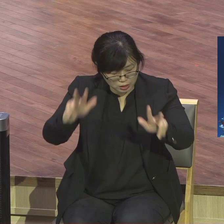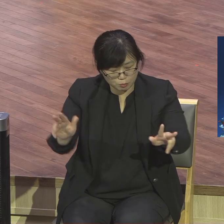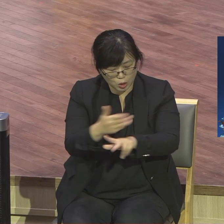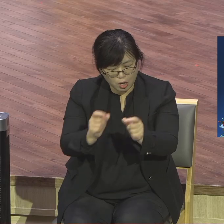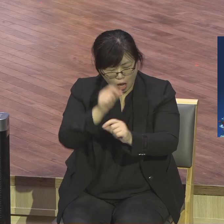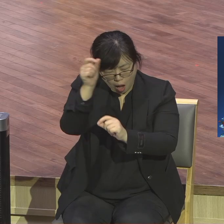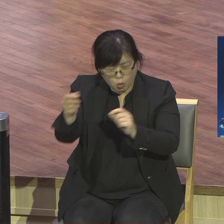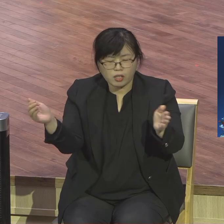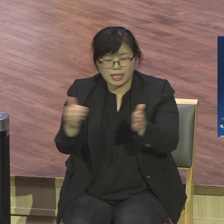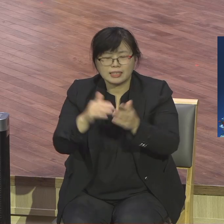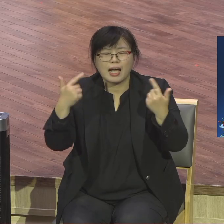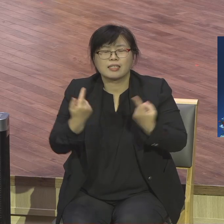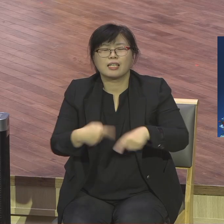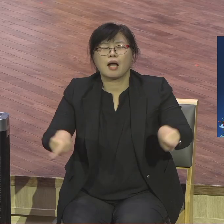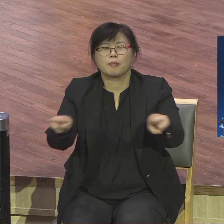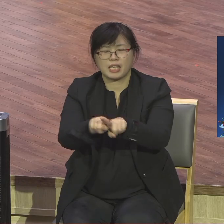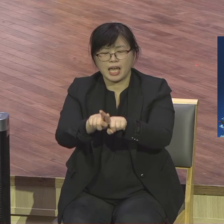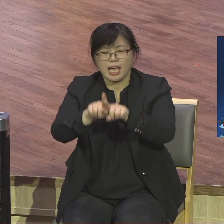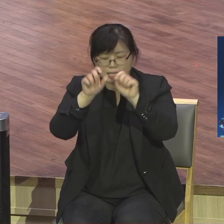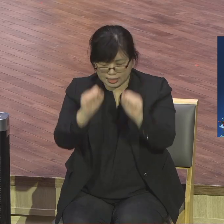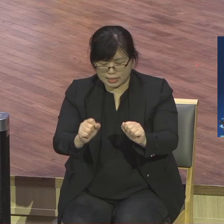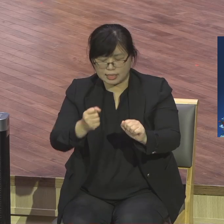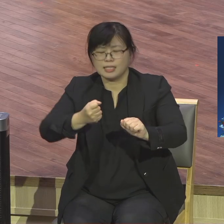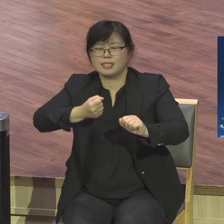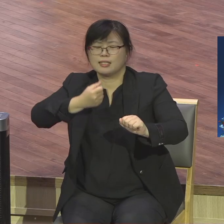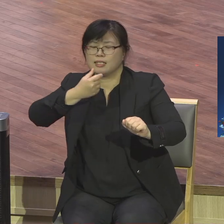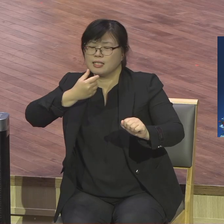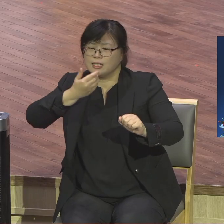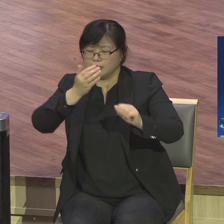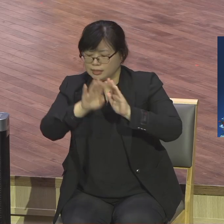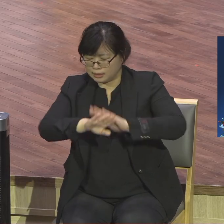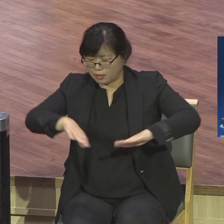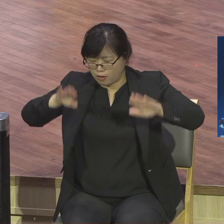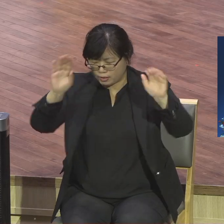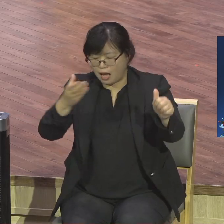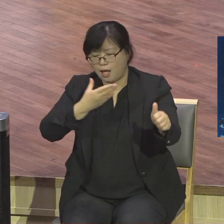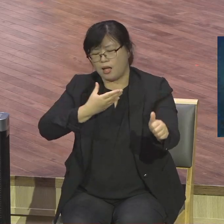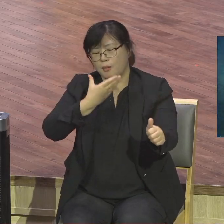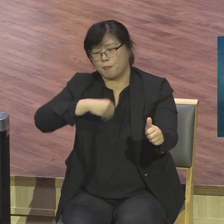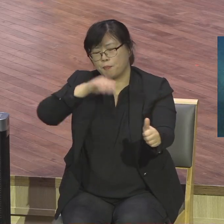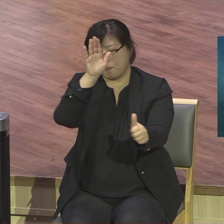지금부터 영원까지 함께 계실지라 아멘